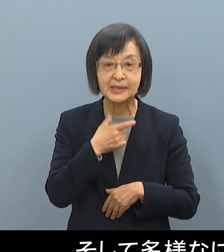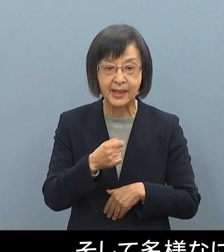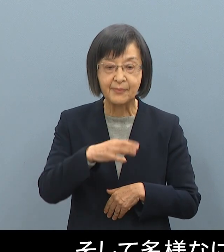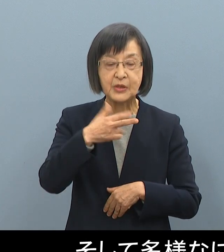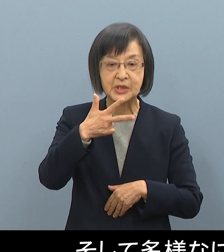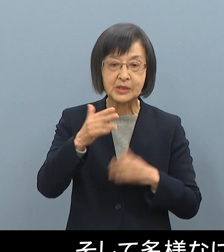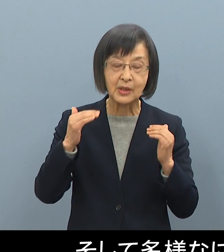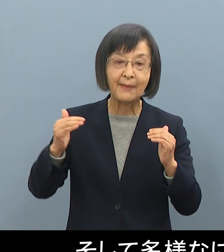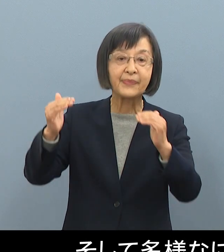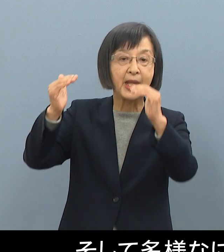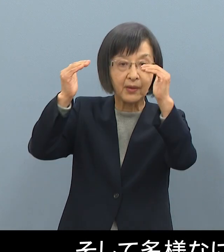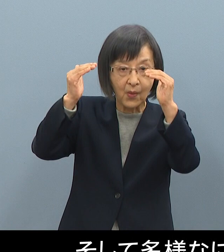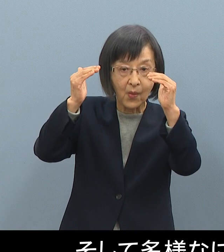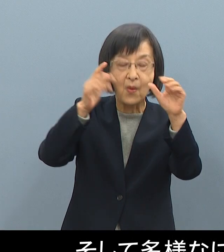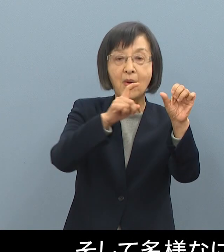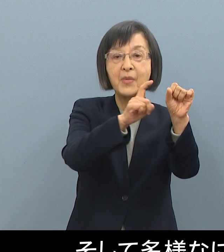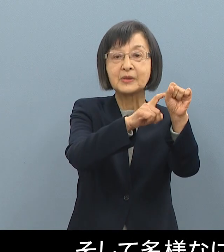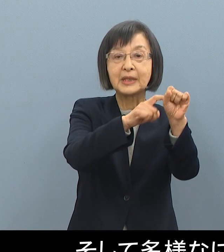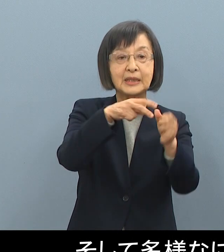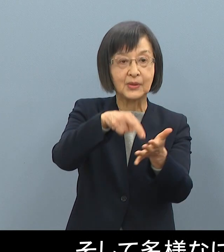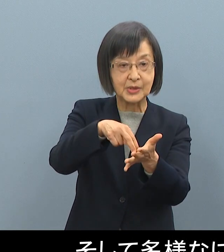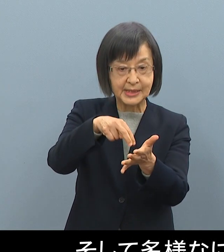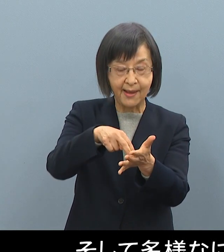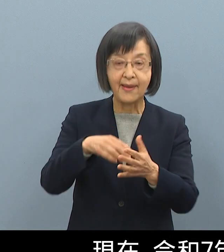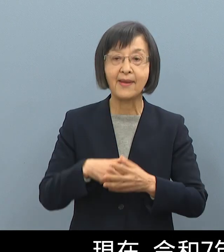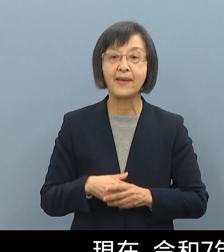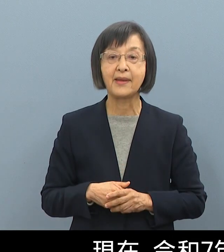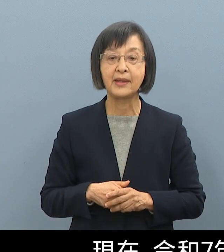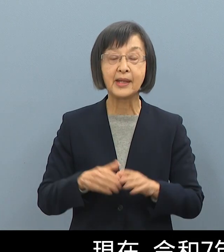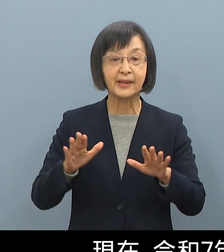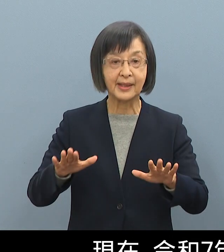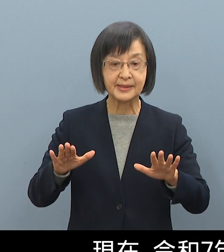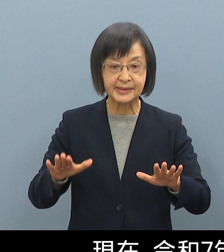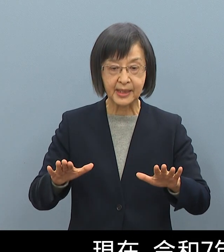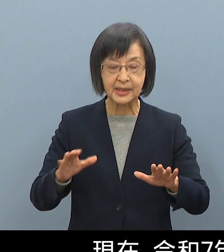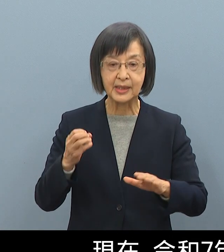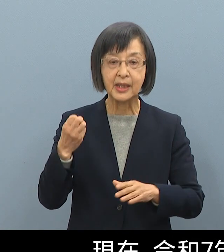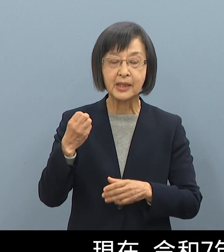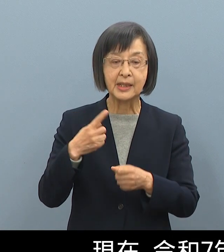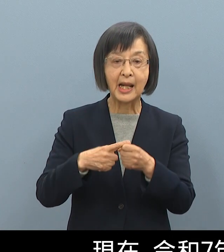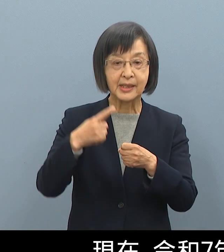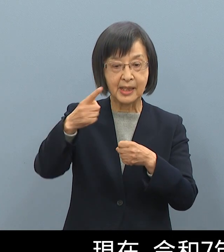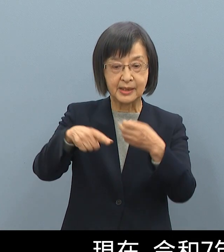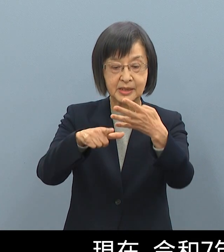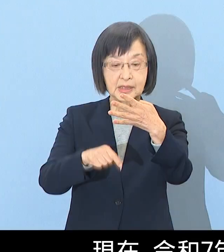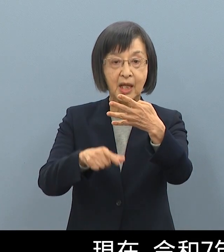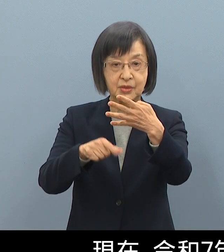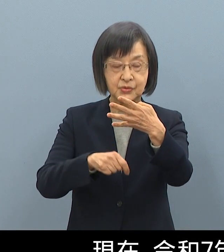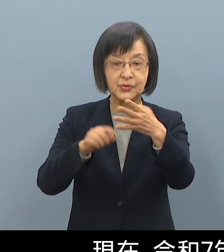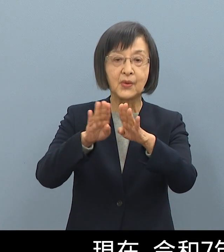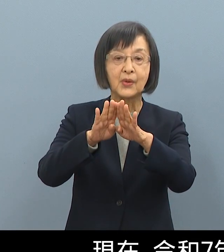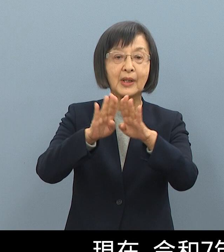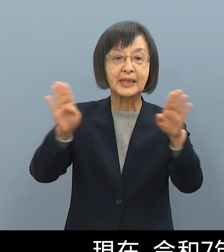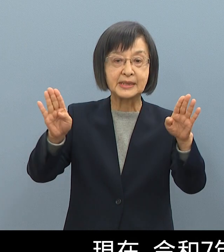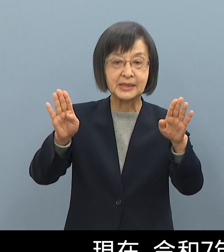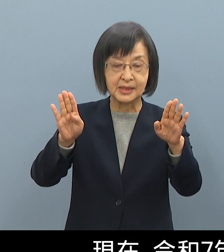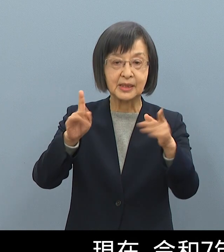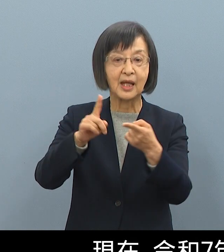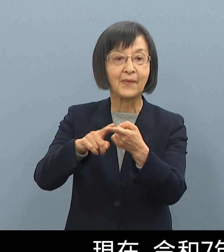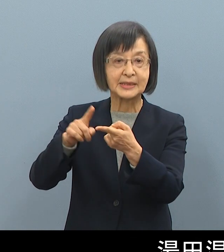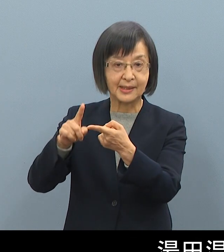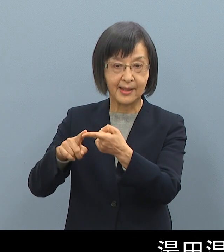展に資することを目的といたしまして、現在、令和7年4月の供用開始に向けま